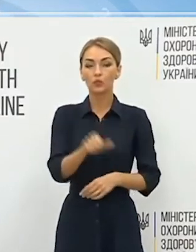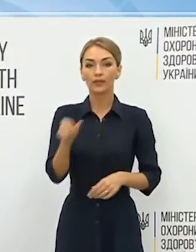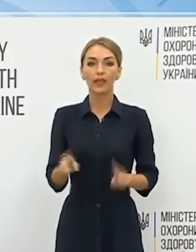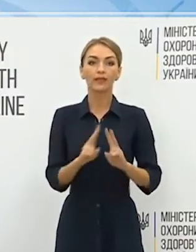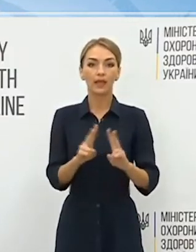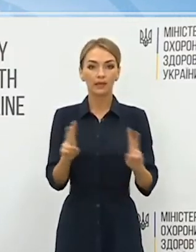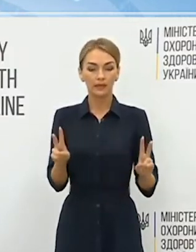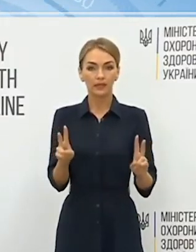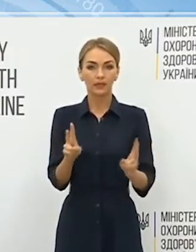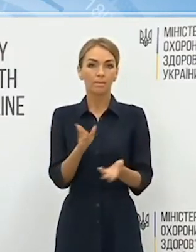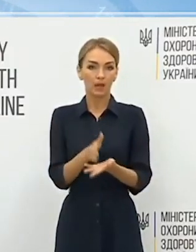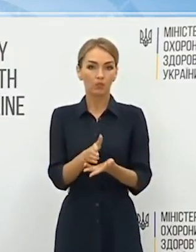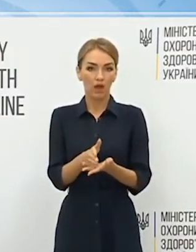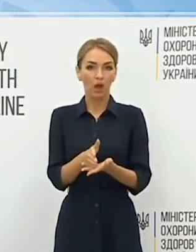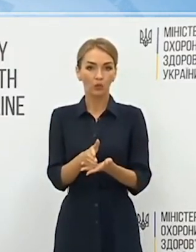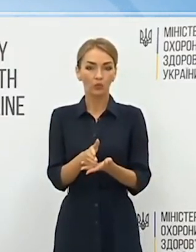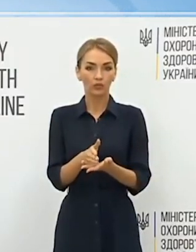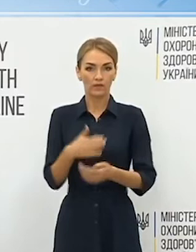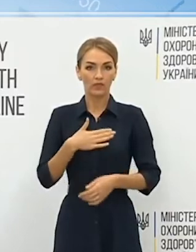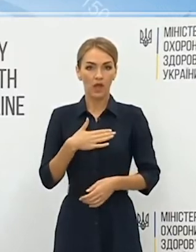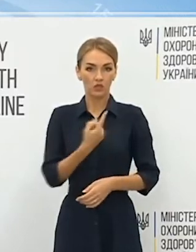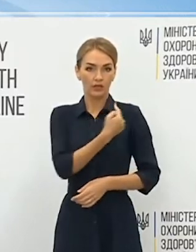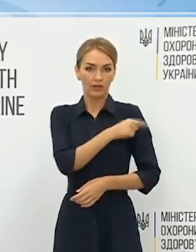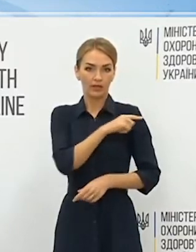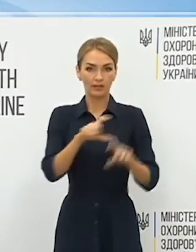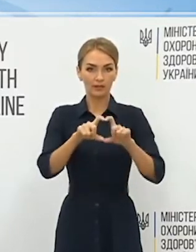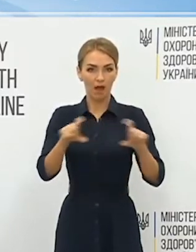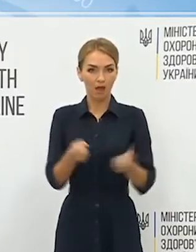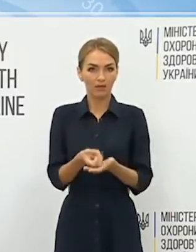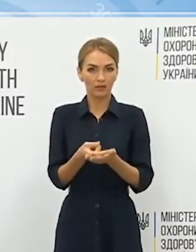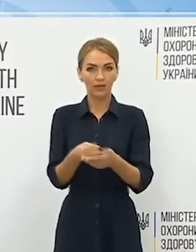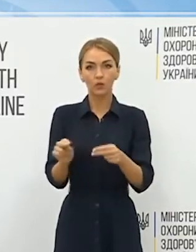які перебувають в наших лікарнях і лікуються від